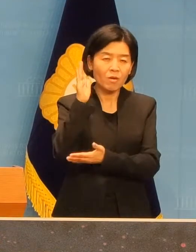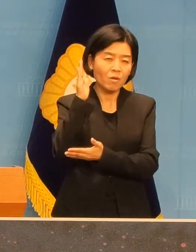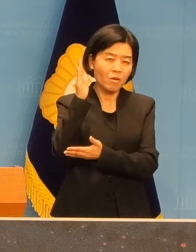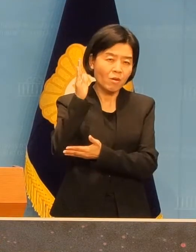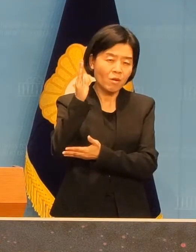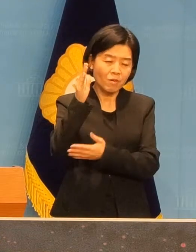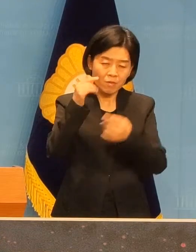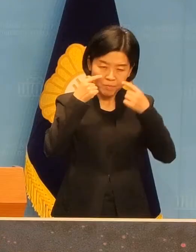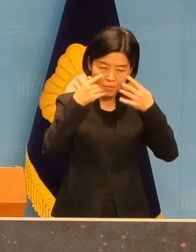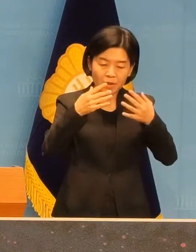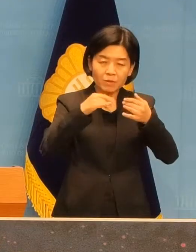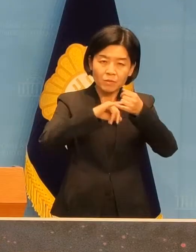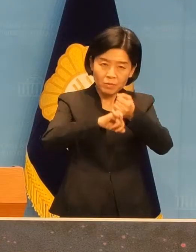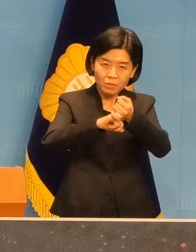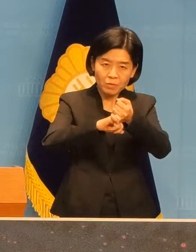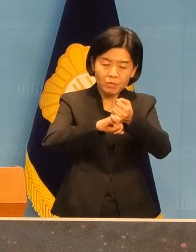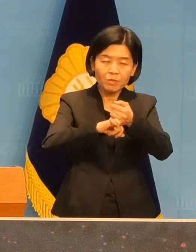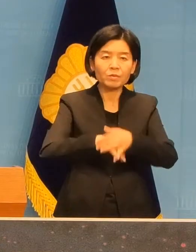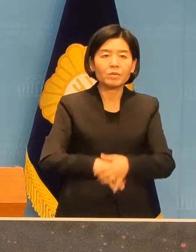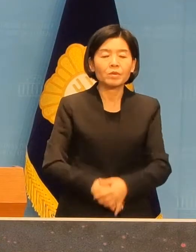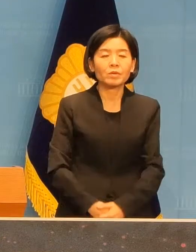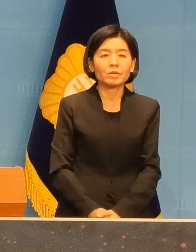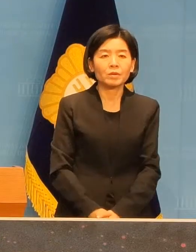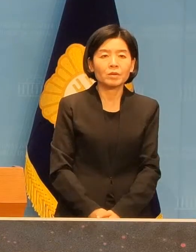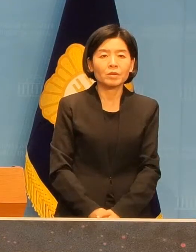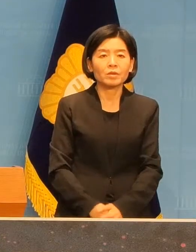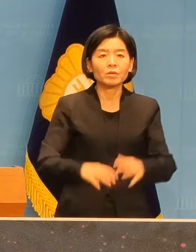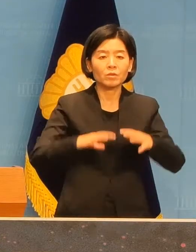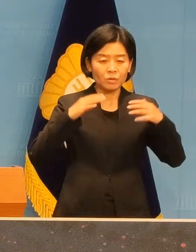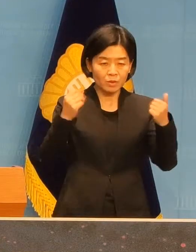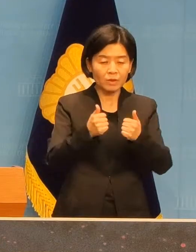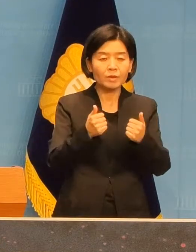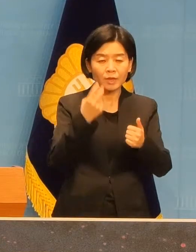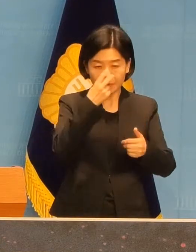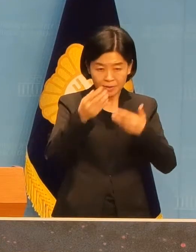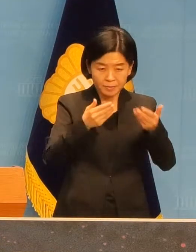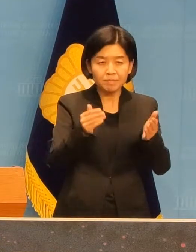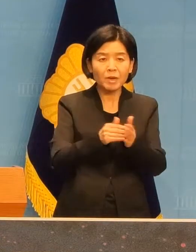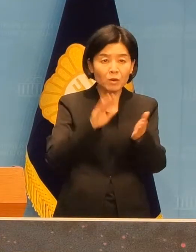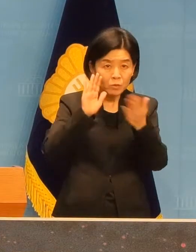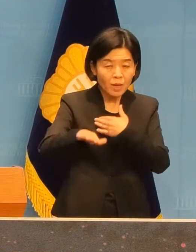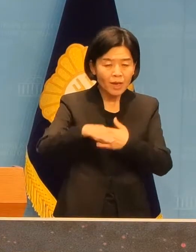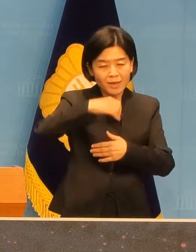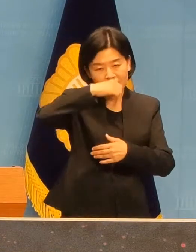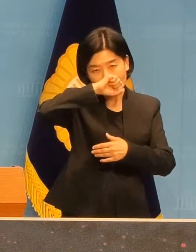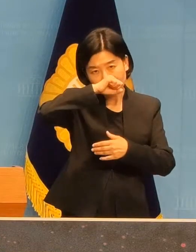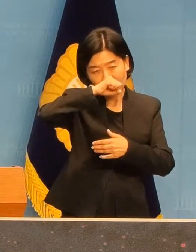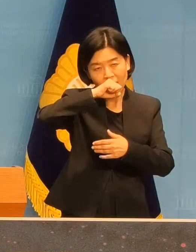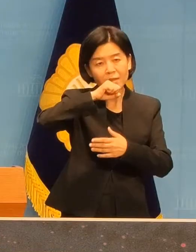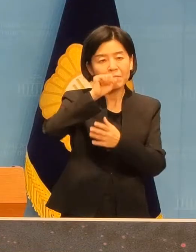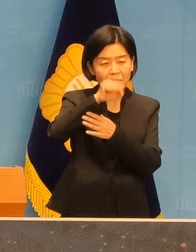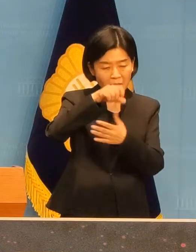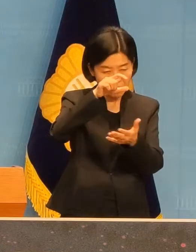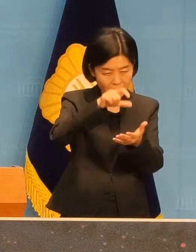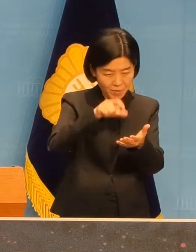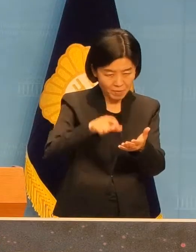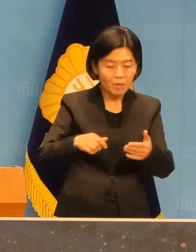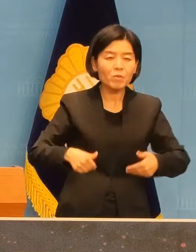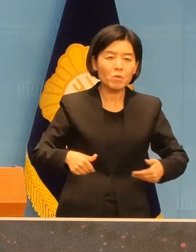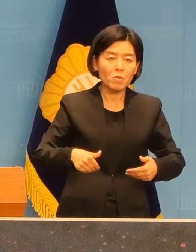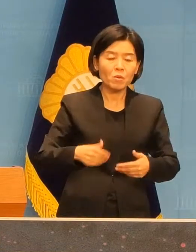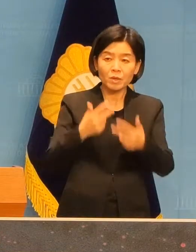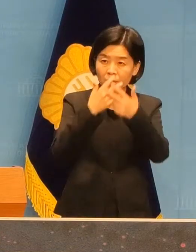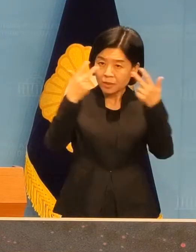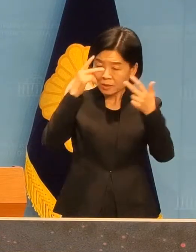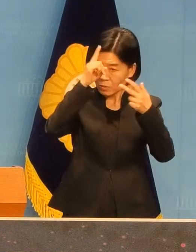분명히 해둡니다. 이제 국정감사가 마무리되면 예산국회로 들어갑니다. 이재명 민주당 정권의 3권